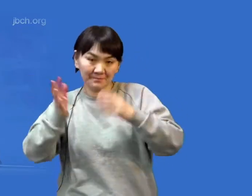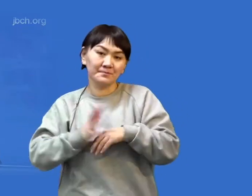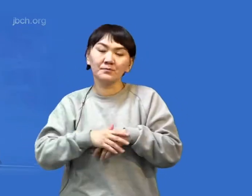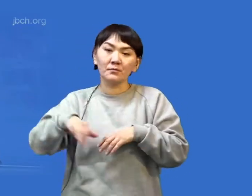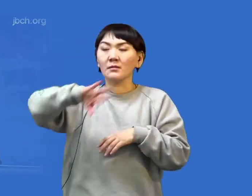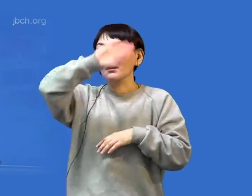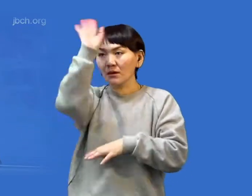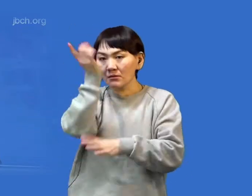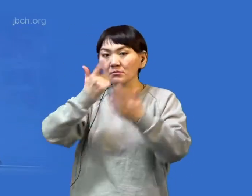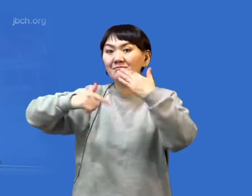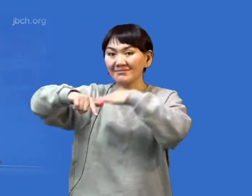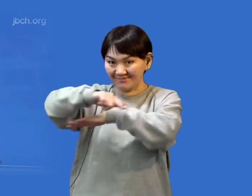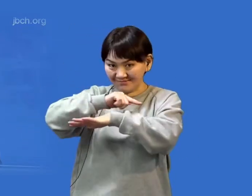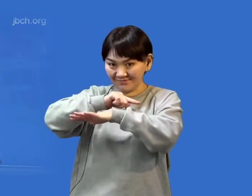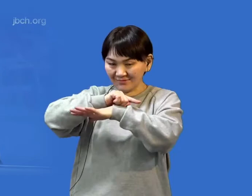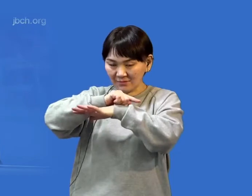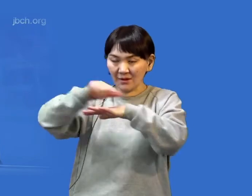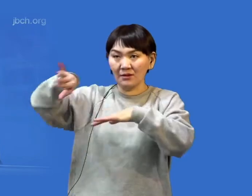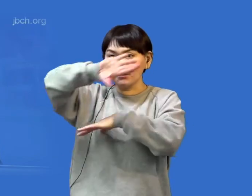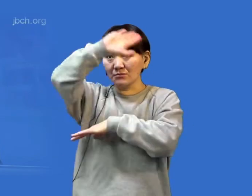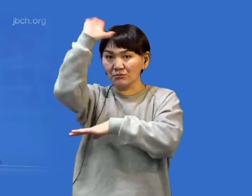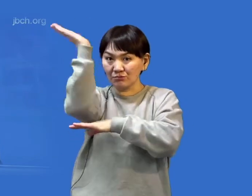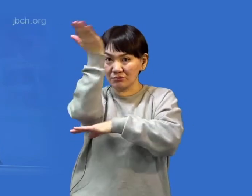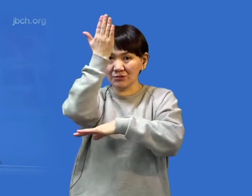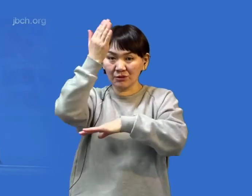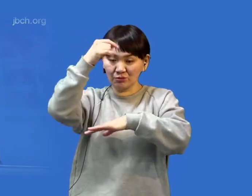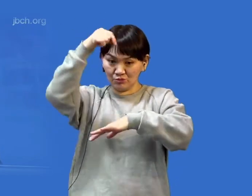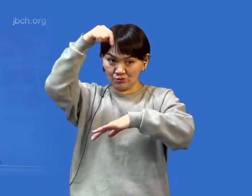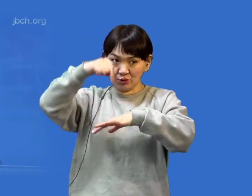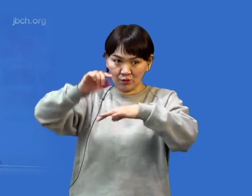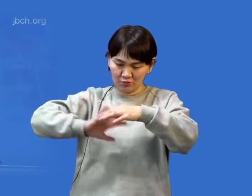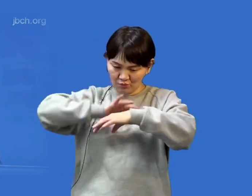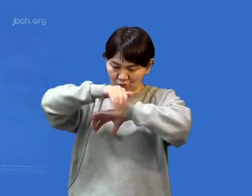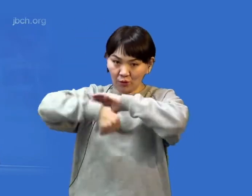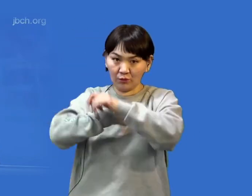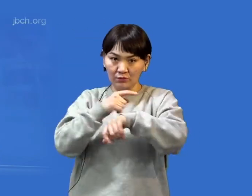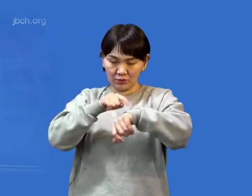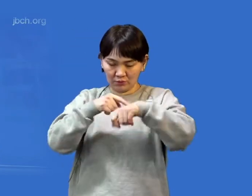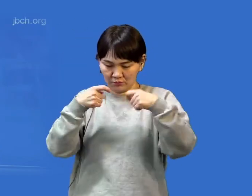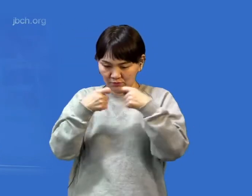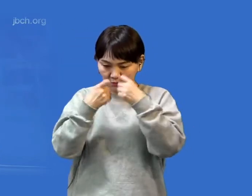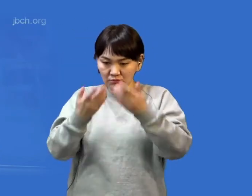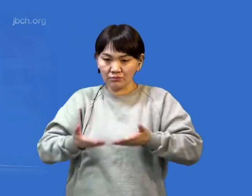Тэнгэр газар дэх тэнгэрийн доорх бүх зүйлд тогтоогдсон цаг хугацаа байдаг гэсний дагуу